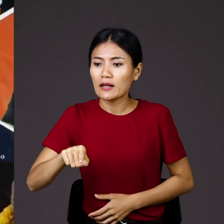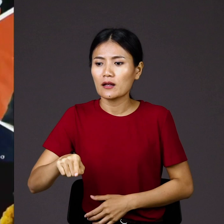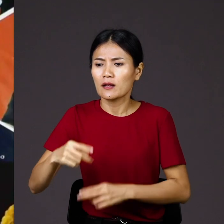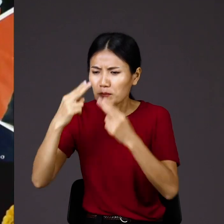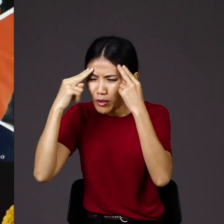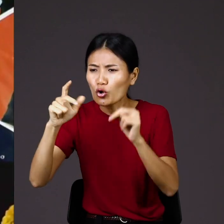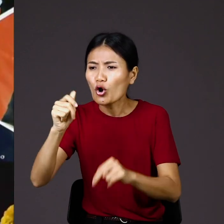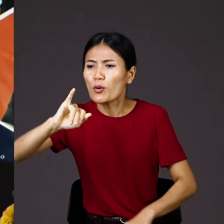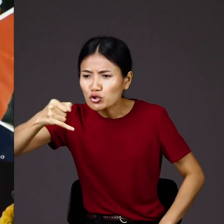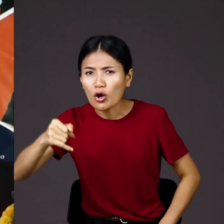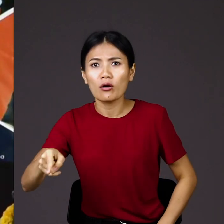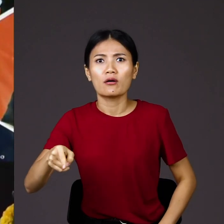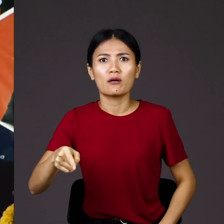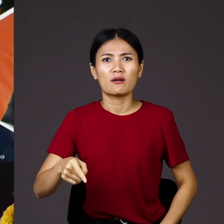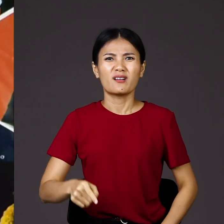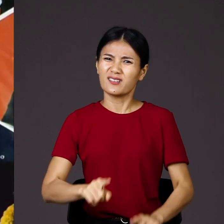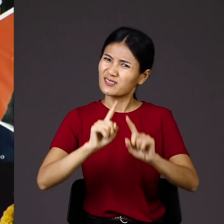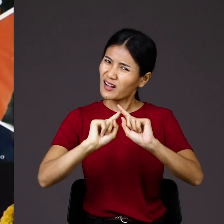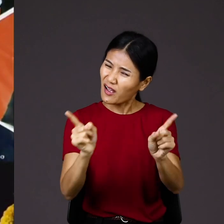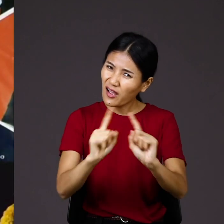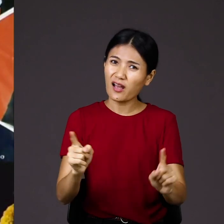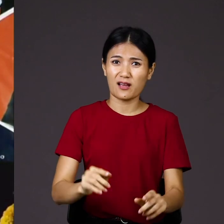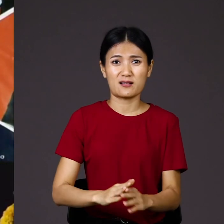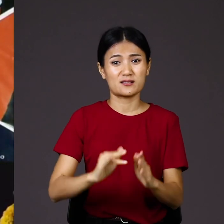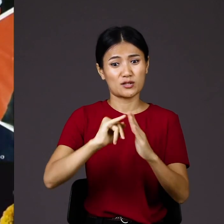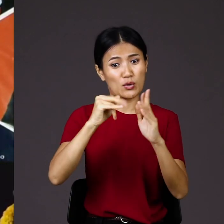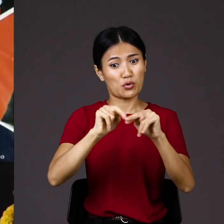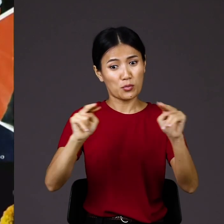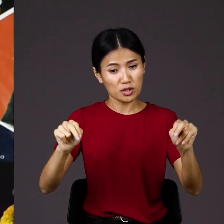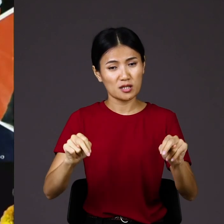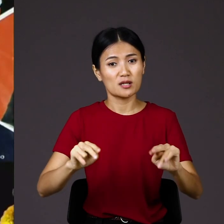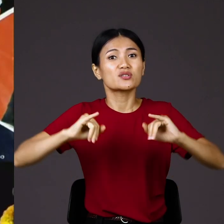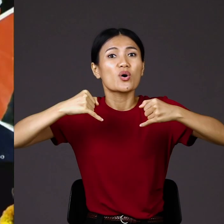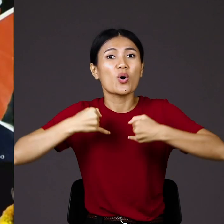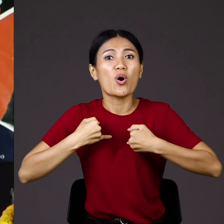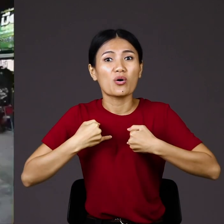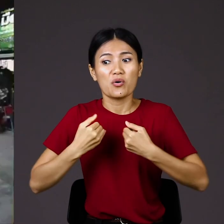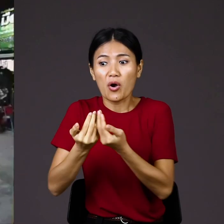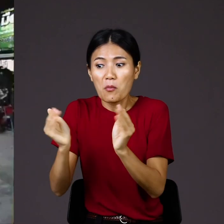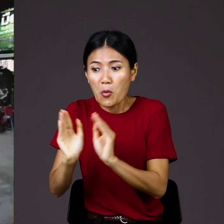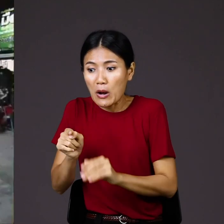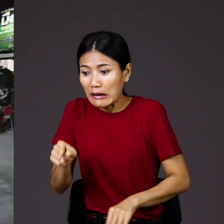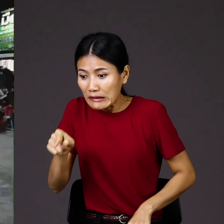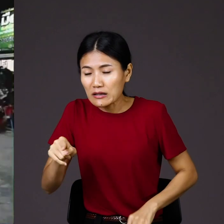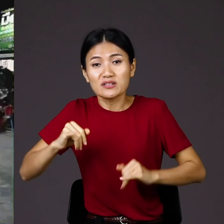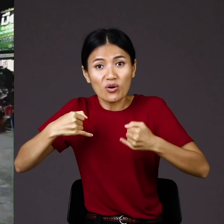ทบุรีไม่ได้เป็นของครอบครัวใดครอบครัวหนึ่งนะครับ